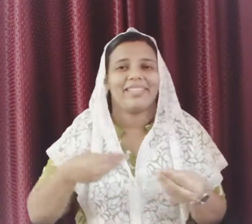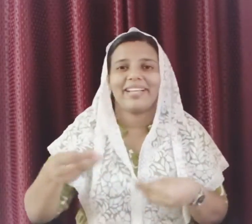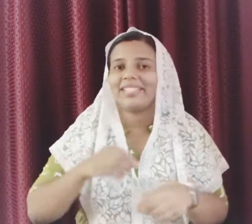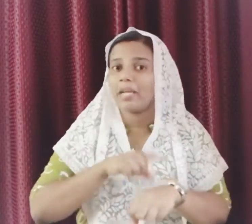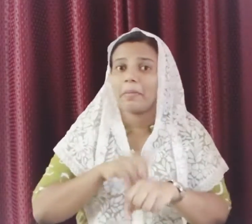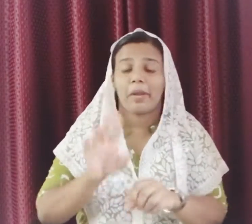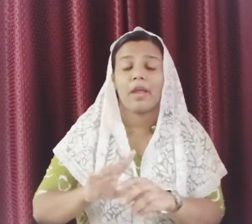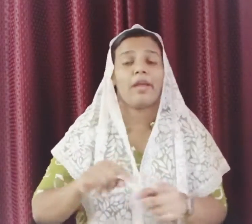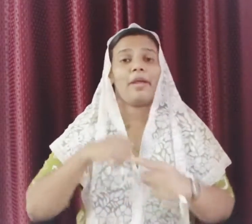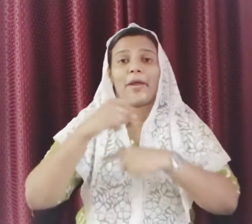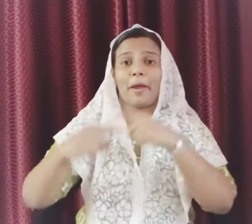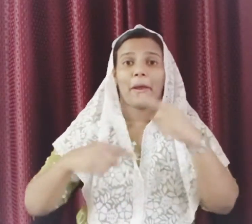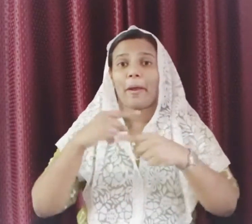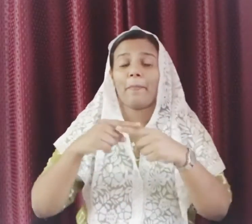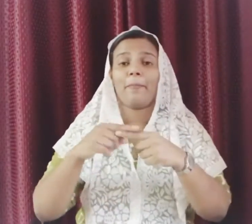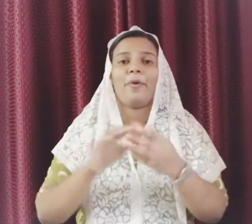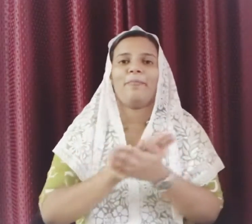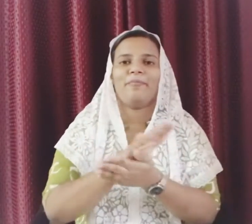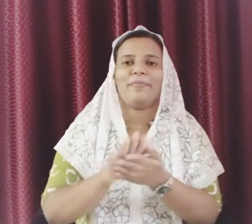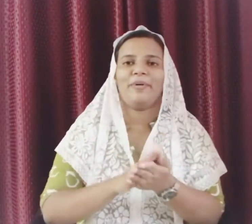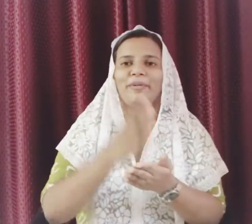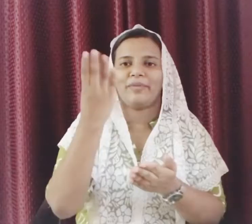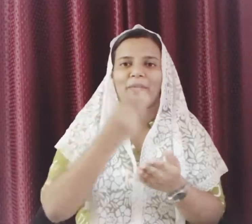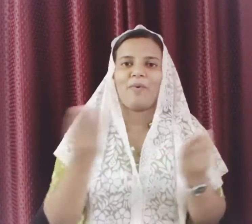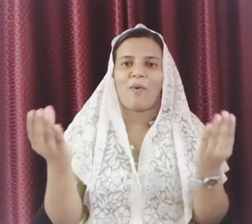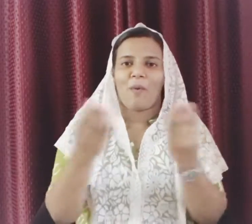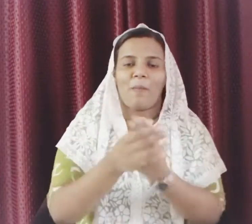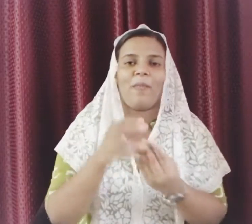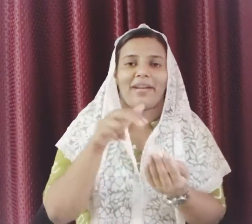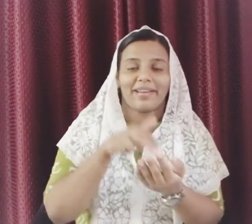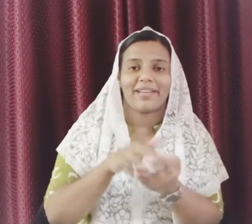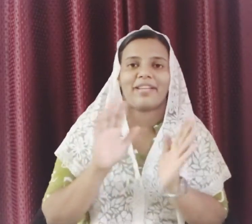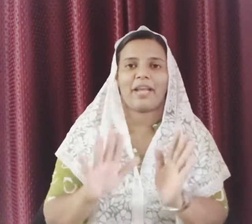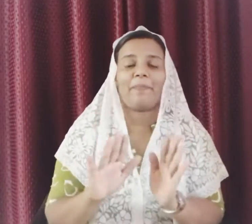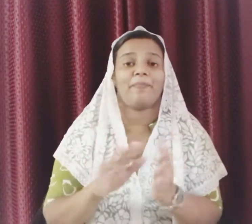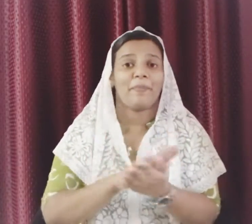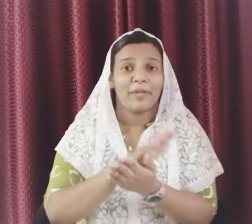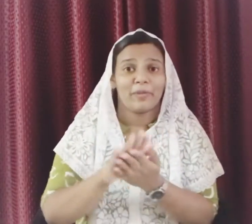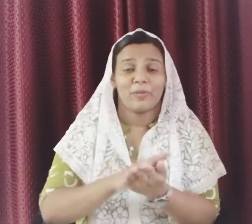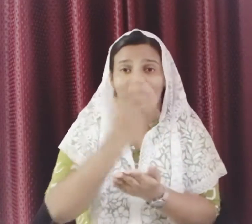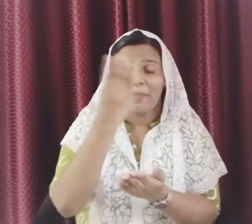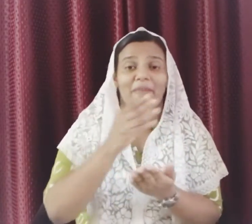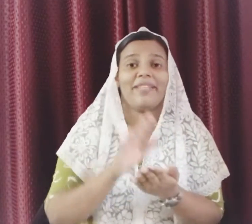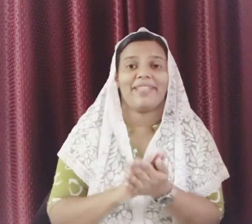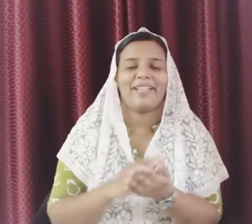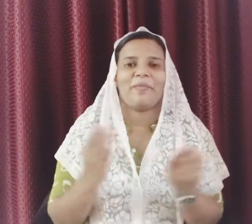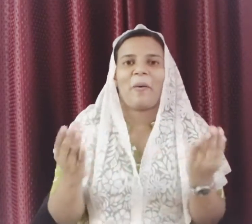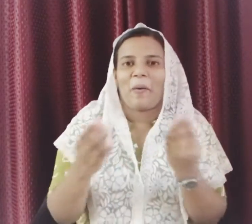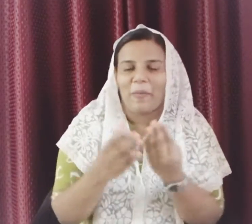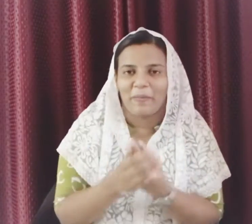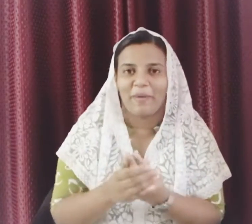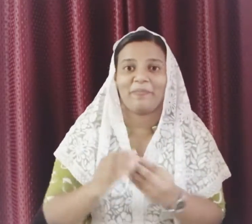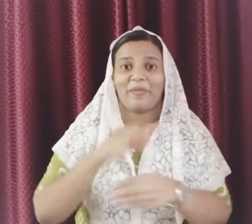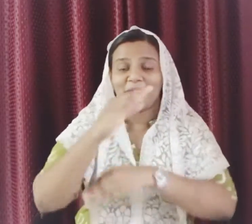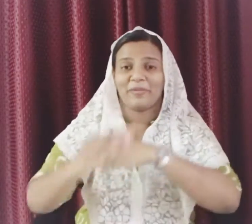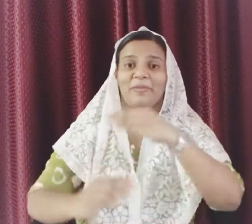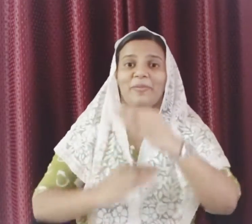ഇരിക്കാനല്ല, എപ്പോഴും നമ്മളുടെ കൂടെ ഇരിക്കേണ്ടതിന് പരിശുദ്ധാത്മാവ് എന്ന ആ കൂട്ടാളിയെ സ്വർഗത്തിലെ പിതാവിൽ